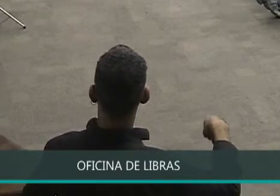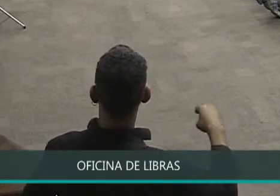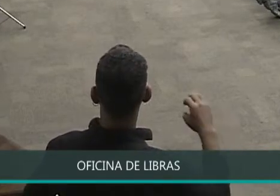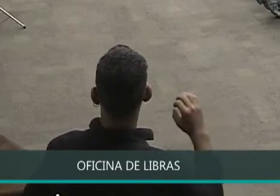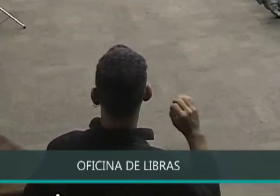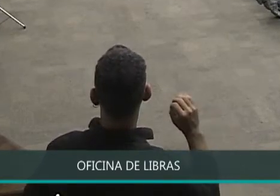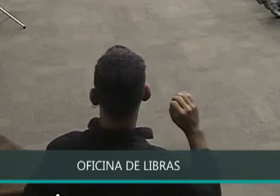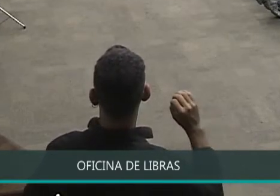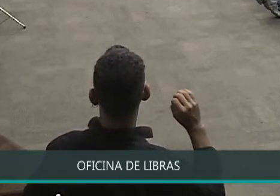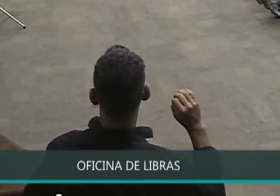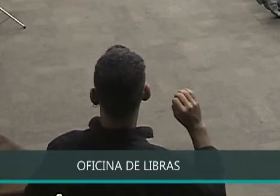Ó.